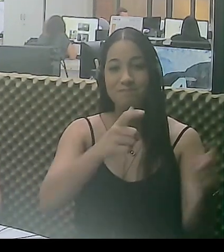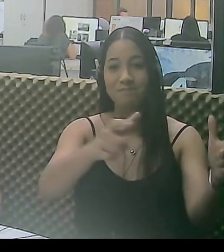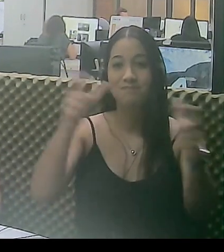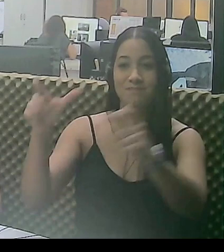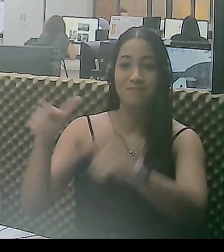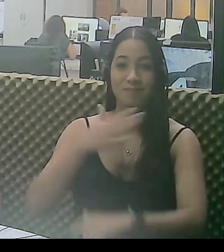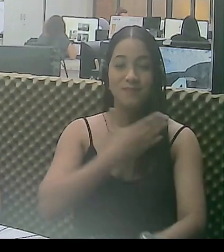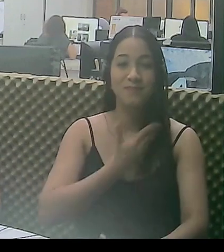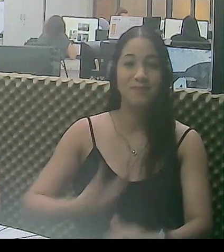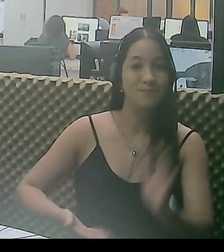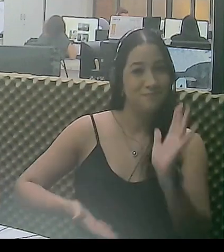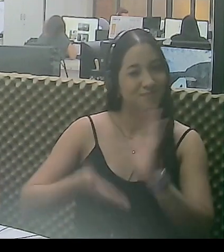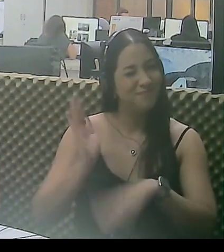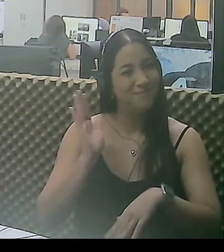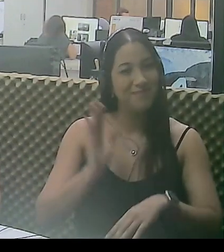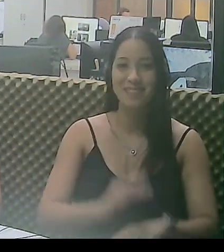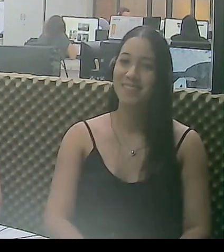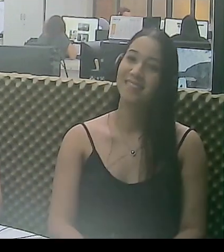órgãos públicos